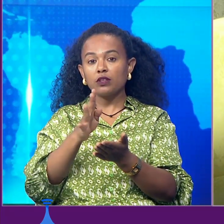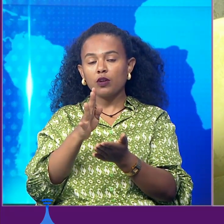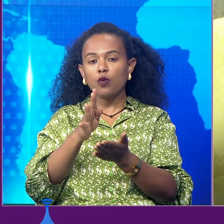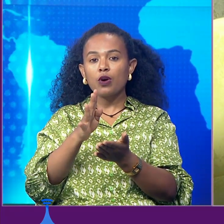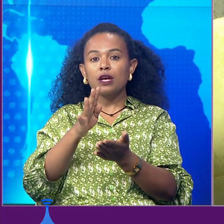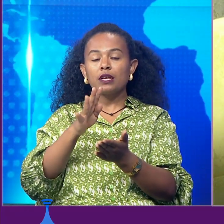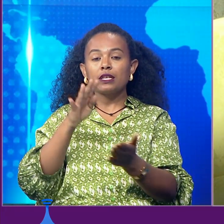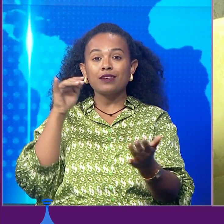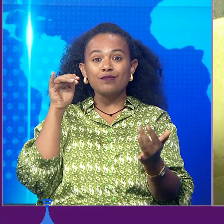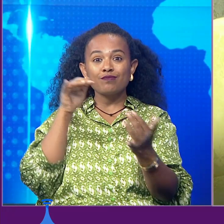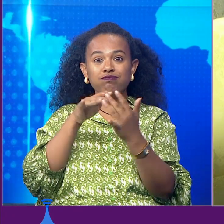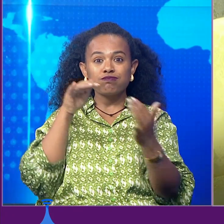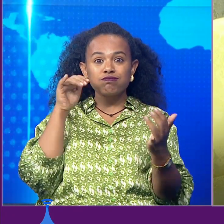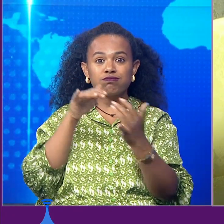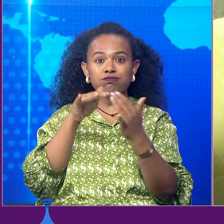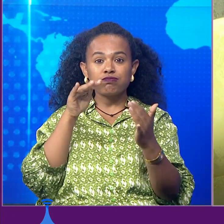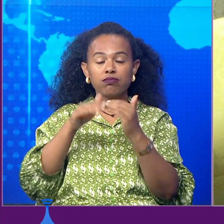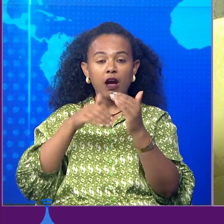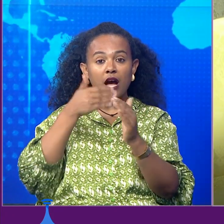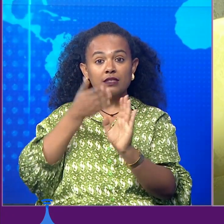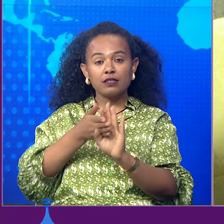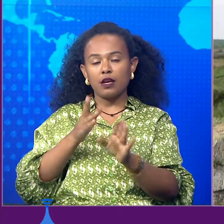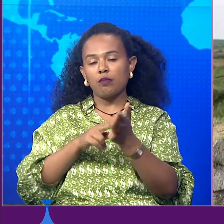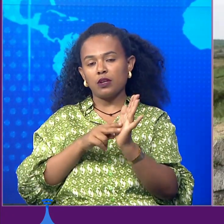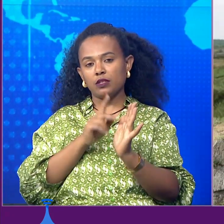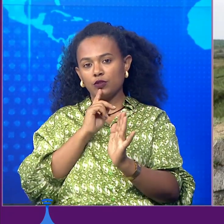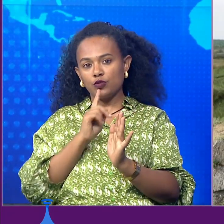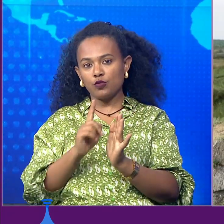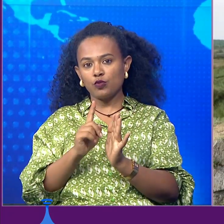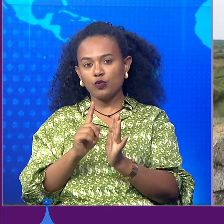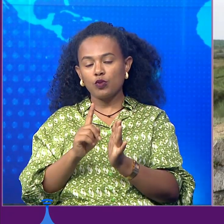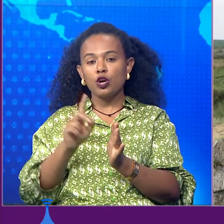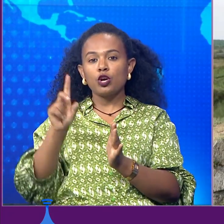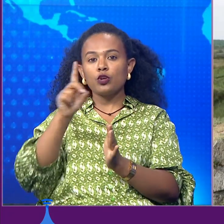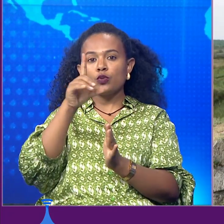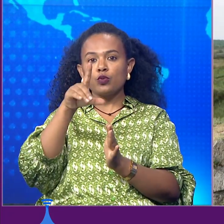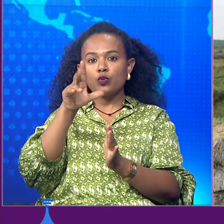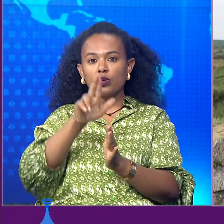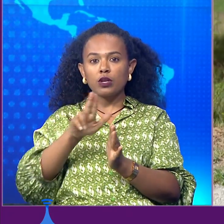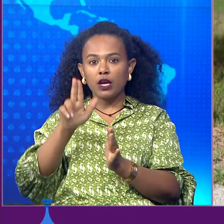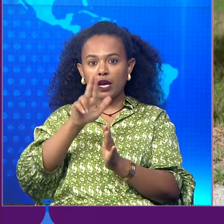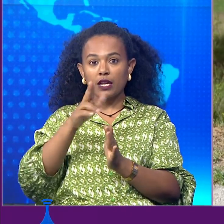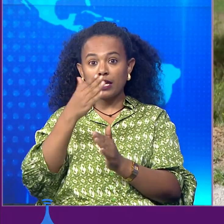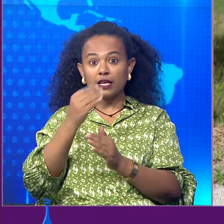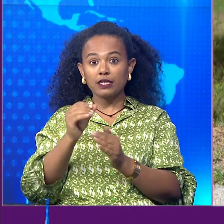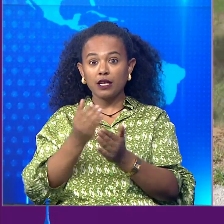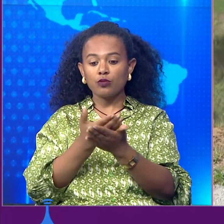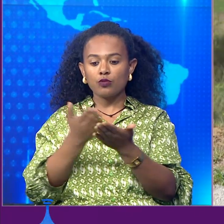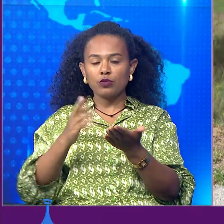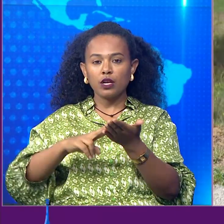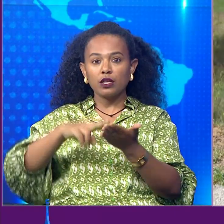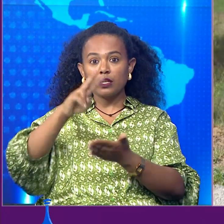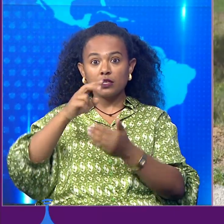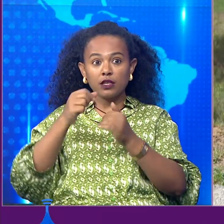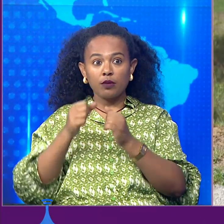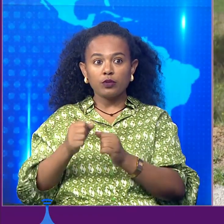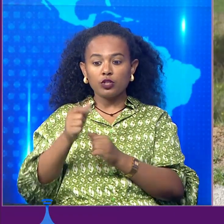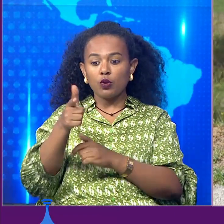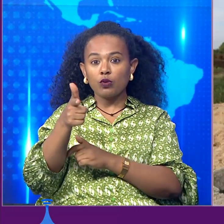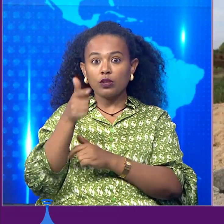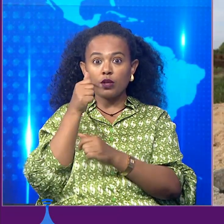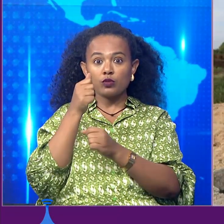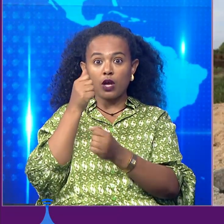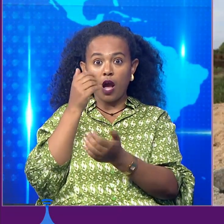የጦፈ ሙግት አንጻር ማለታቸው ነው። ዩክሬን የግዛት ጉዳይ ሊነሳ የሚችለው የተኩስ አቁም